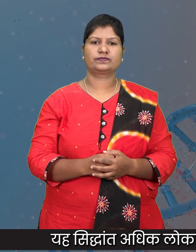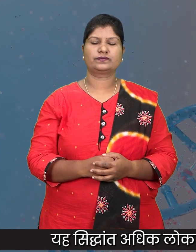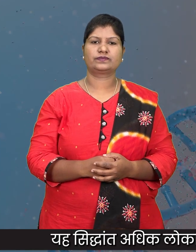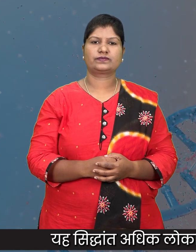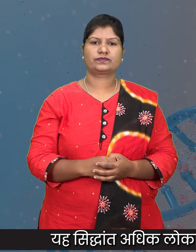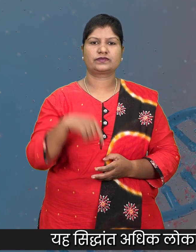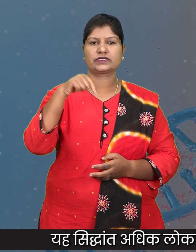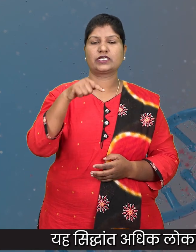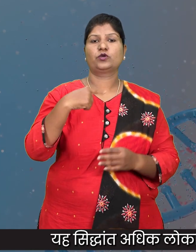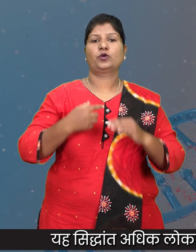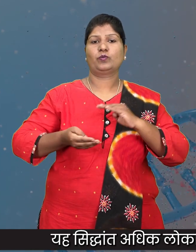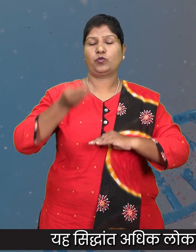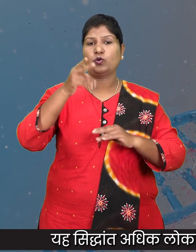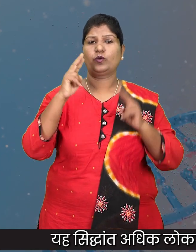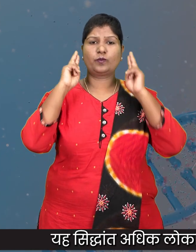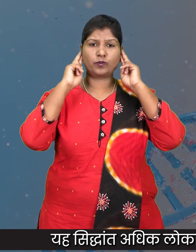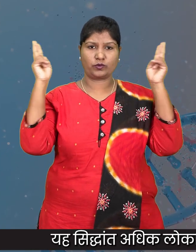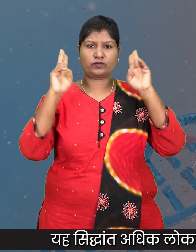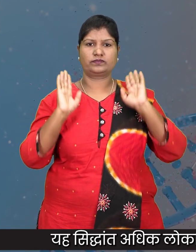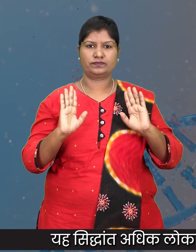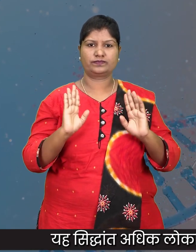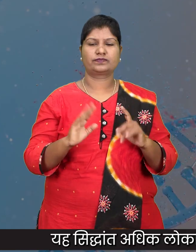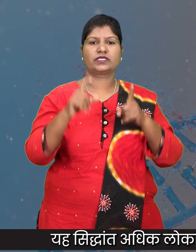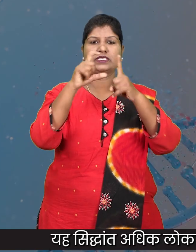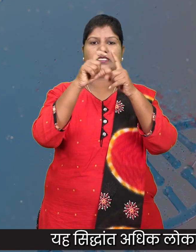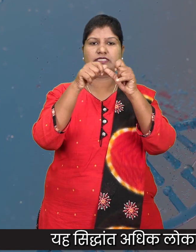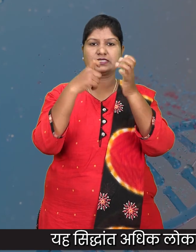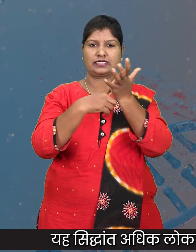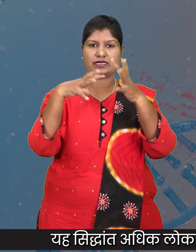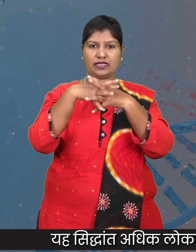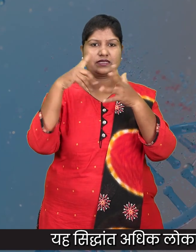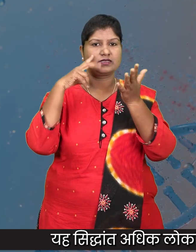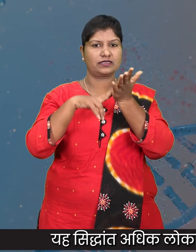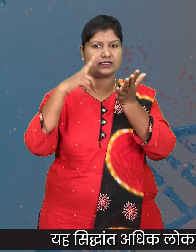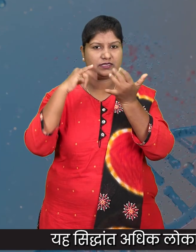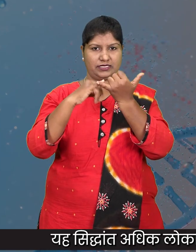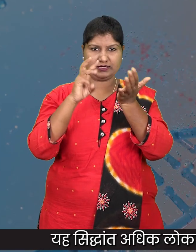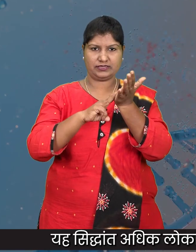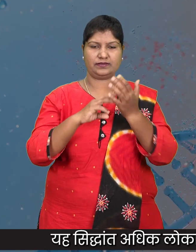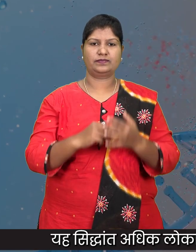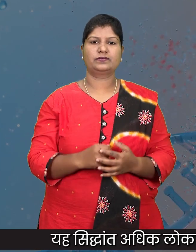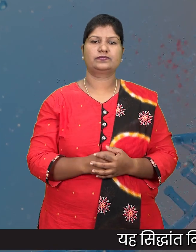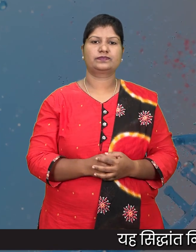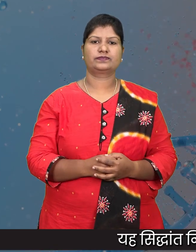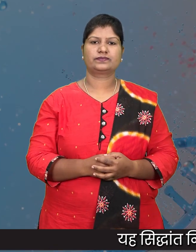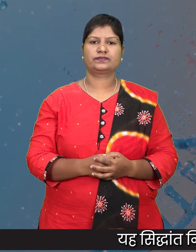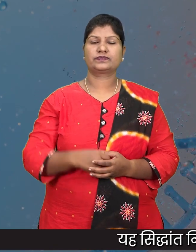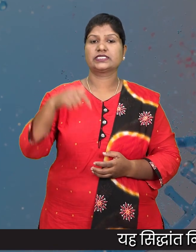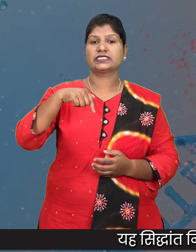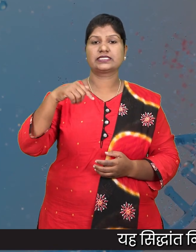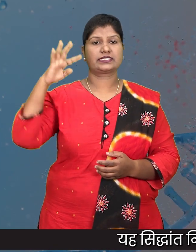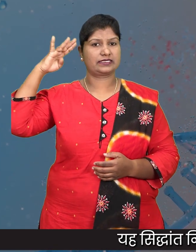यह सिद्धांत अधिक लोकप्रिय रूप से डार्विनवाद के नाम से जाना जाता है।